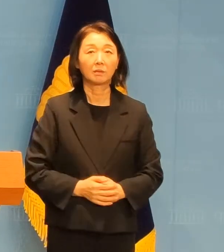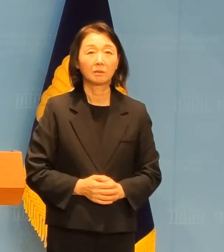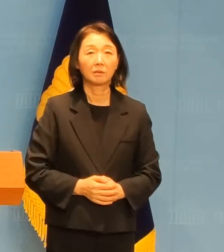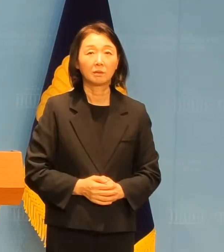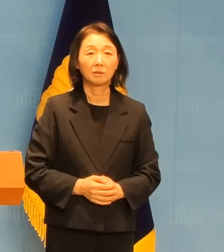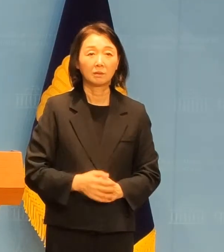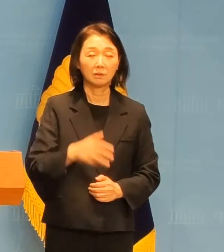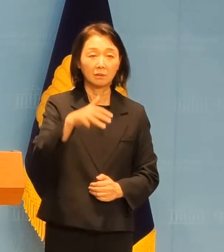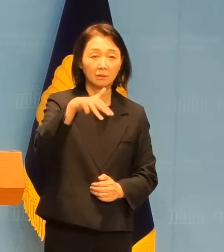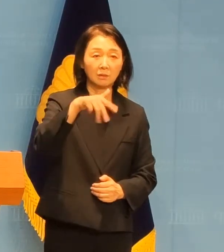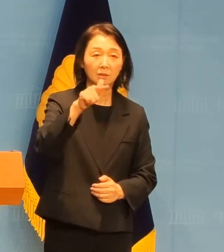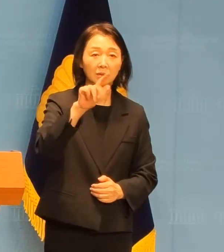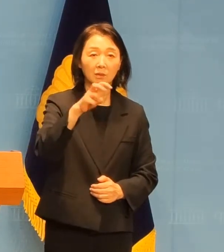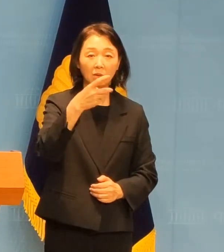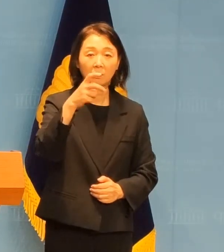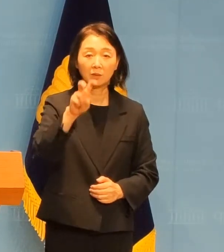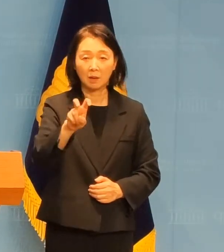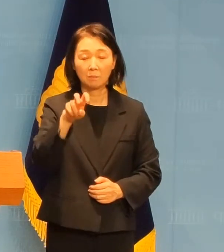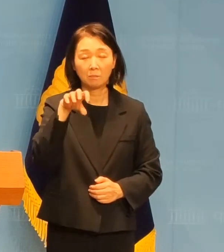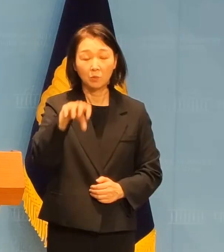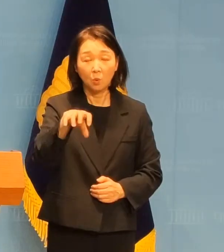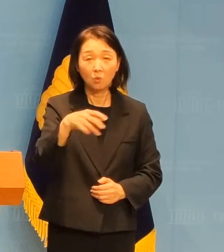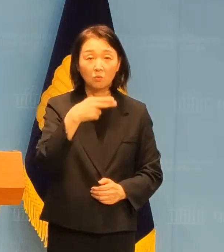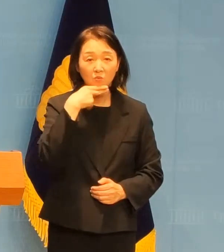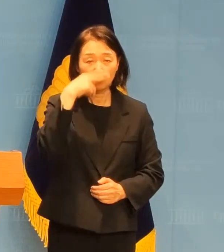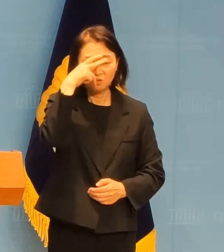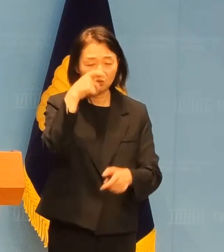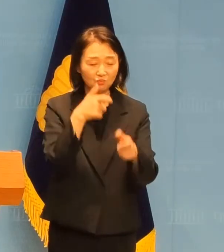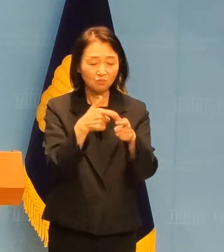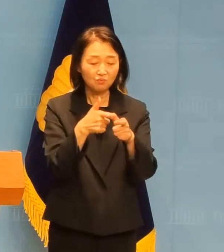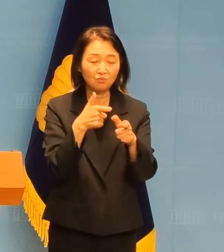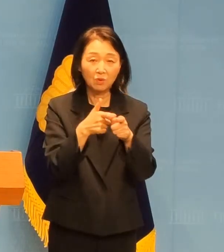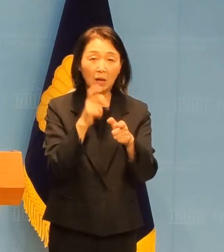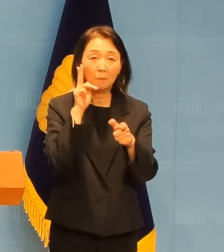청담동 술자리보다 더 센 가짜 뉴스입니다.